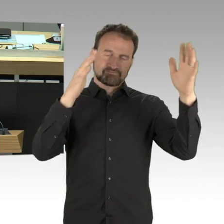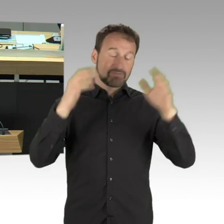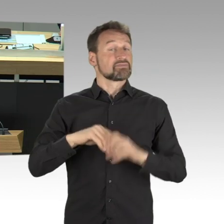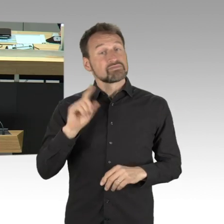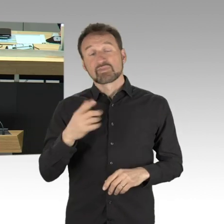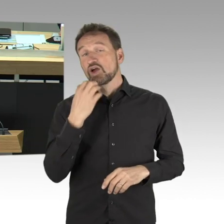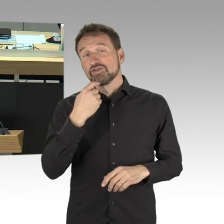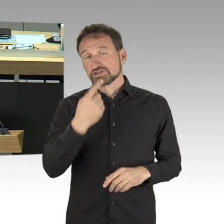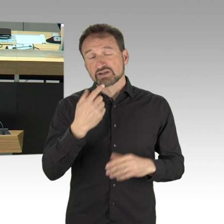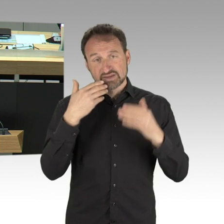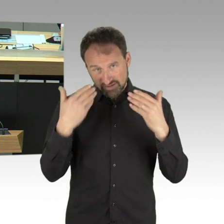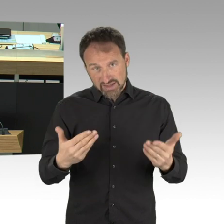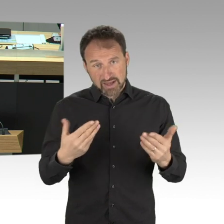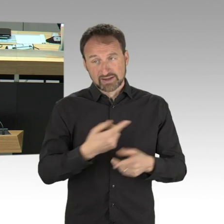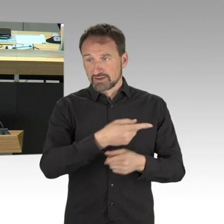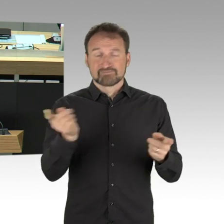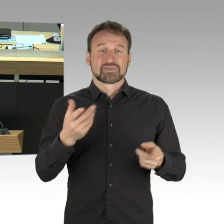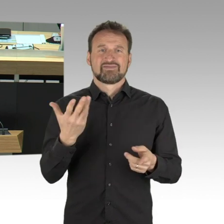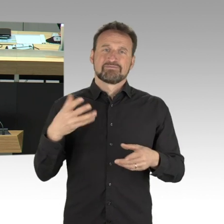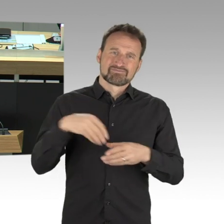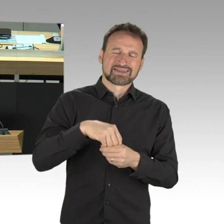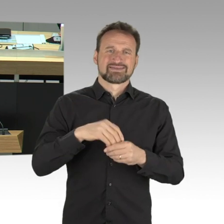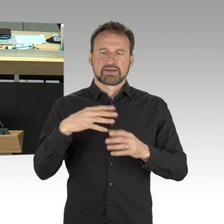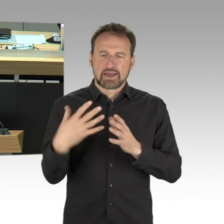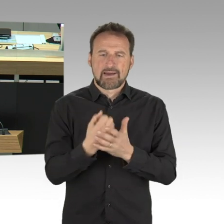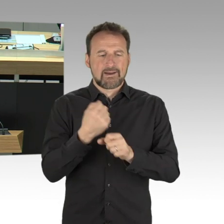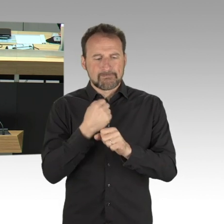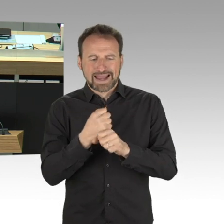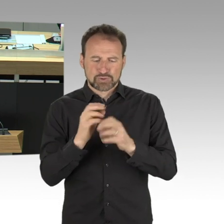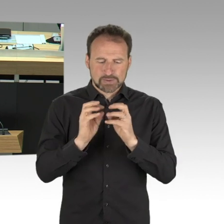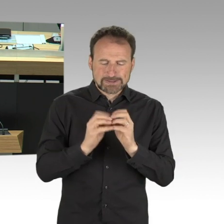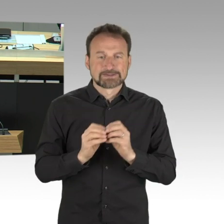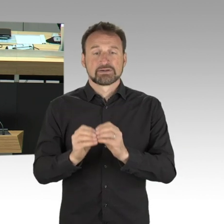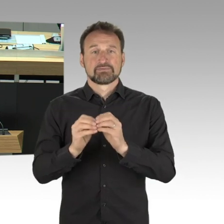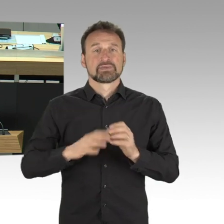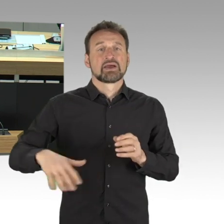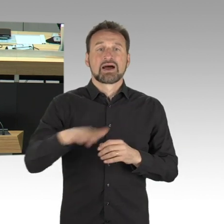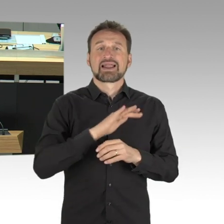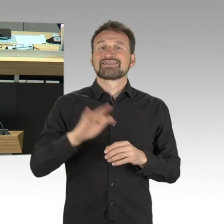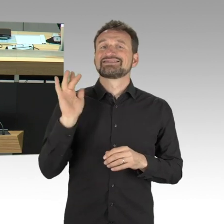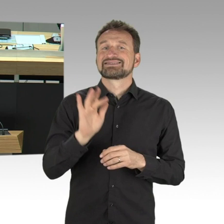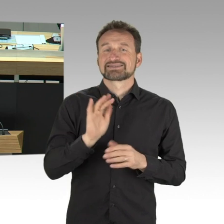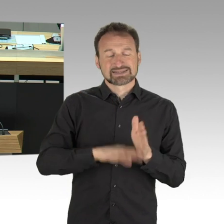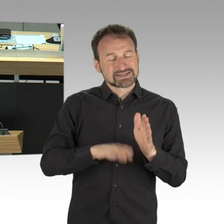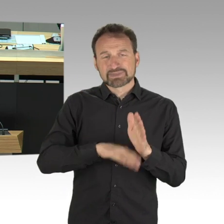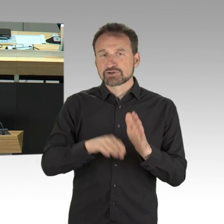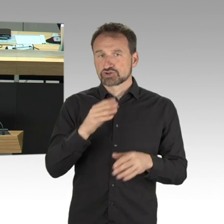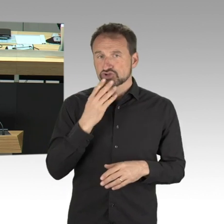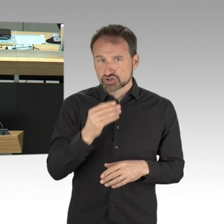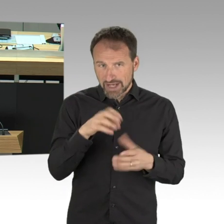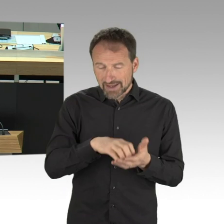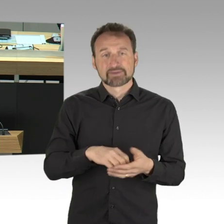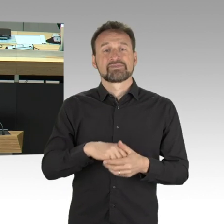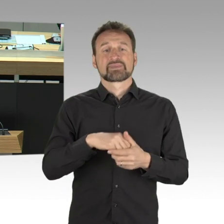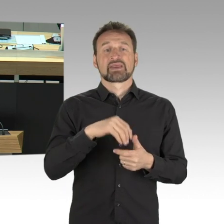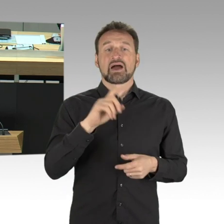Bedanken möchte ich mich aber auch bei allen, die an der Erarbeitung mitgewirkt haben, bei der Landesantidiskriminierungsstelle, aber insbesondere bei allen zivilgesellschaftlichen